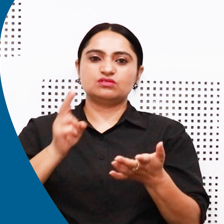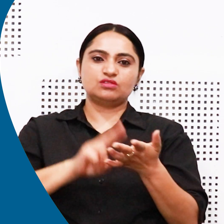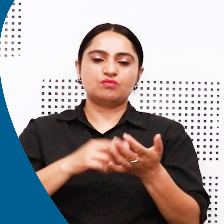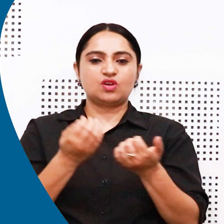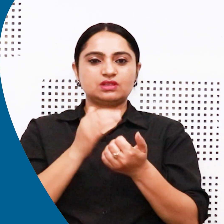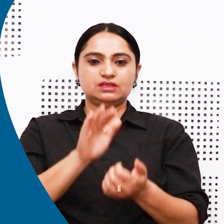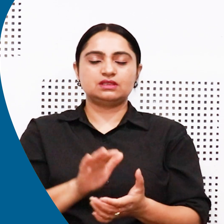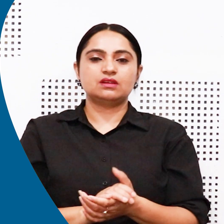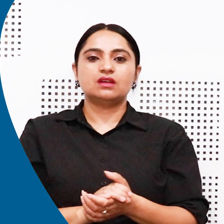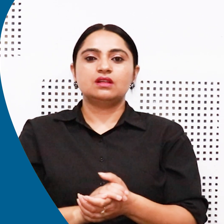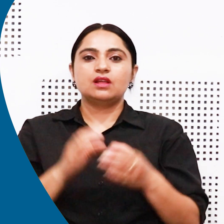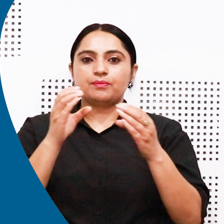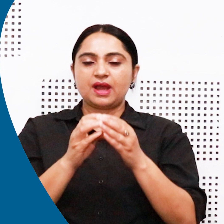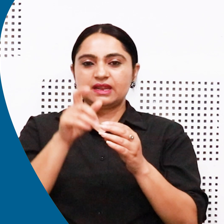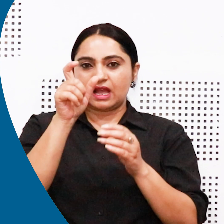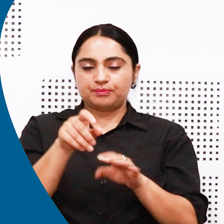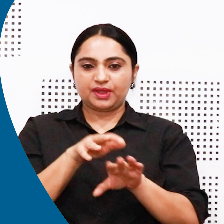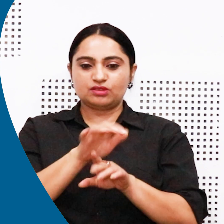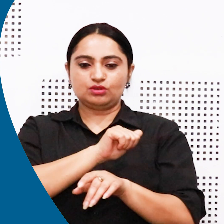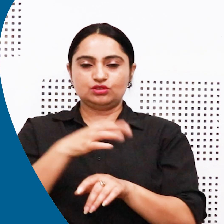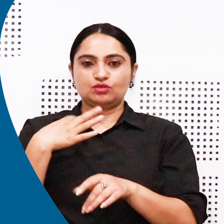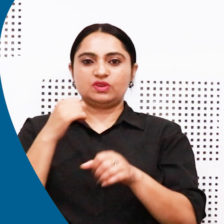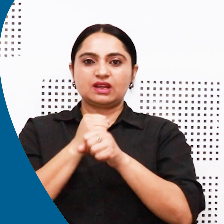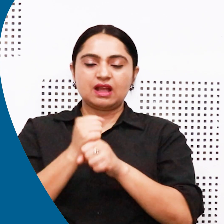आएका छन्। पालिकावासीले